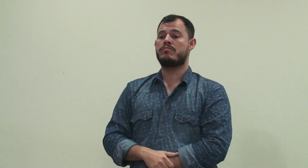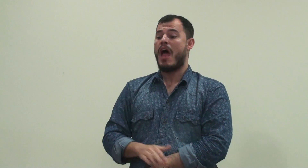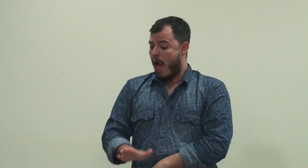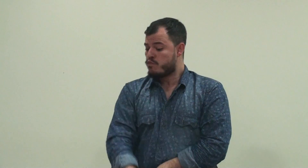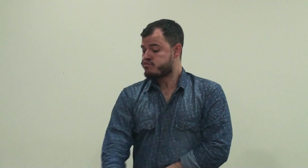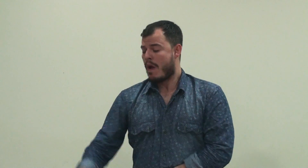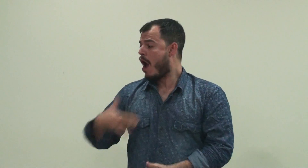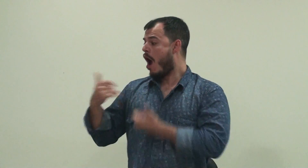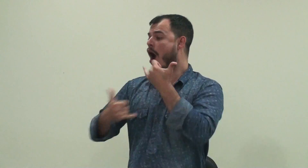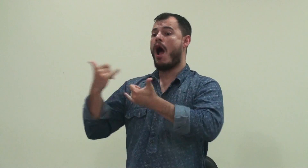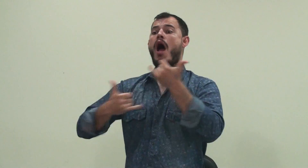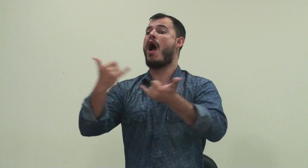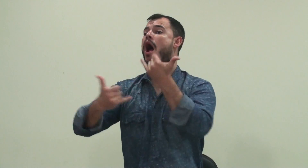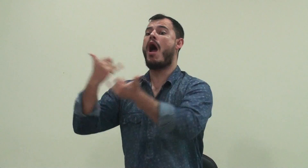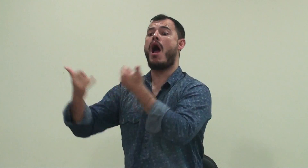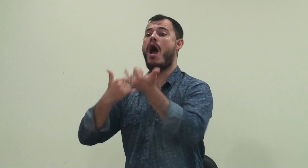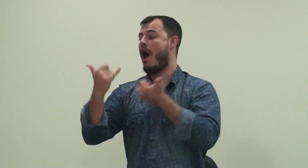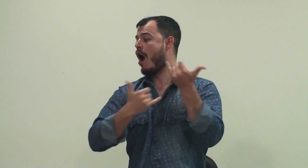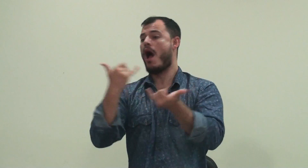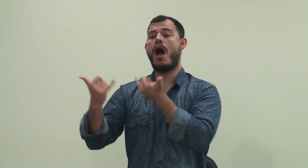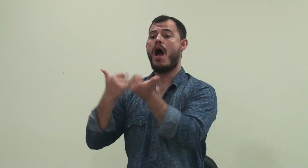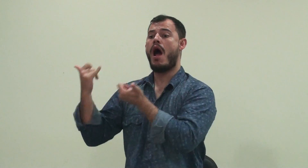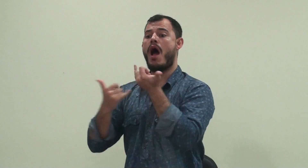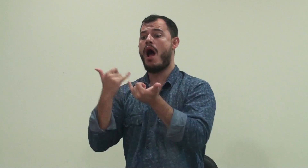sinais, mas que